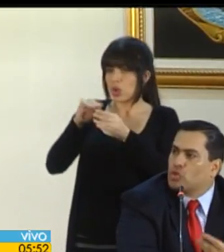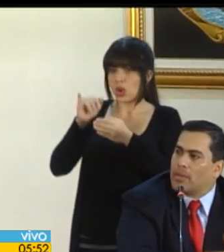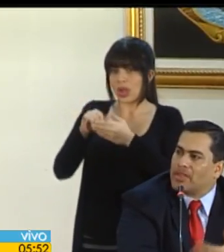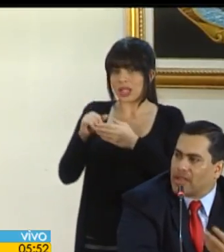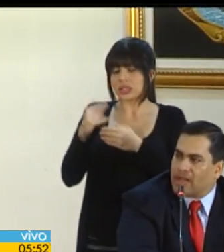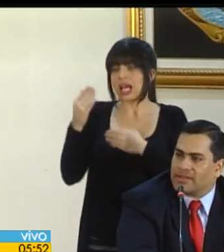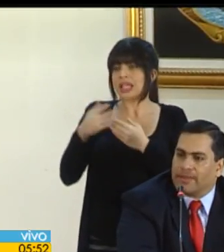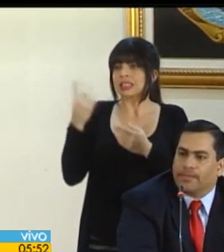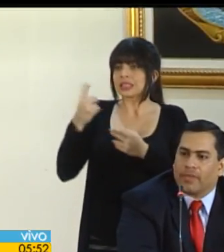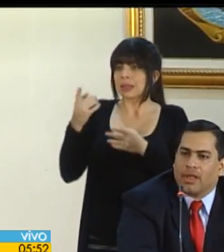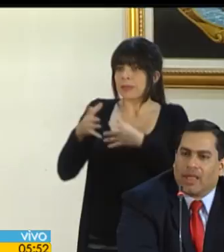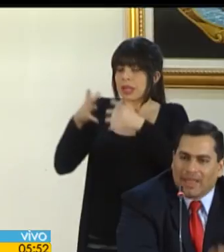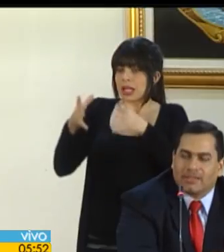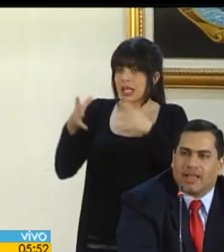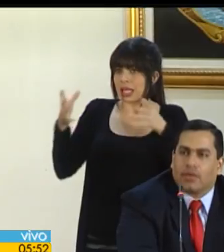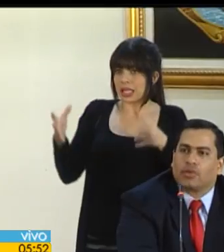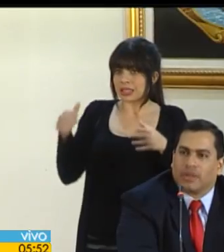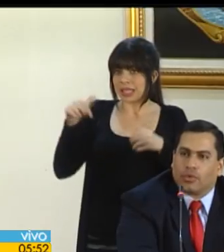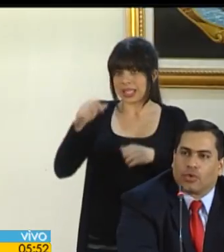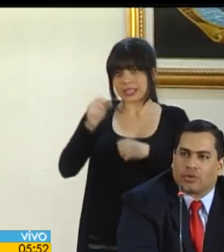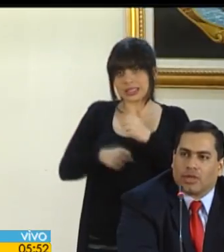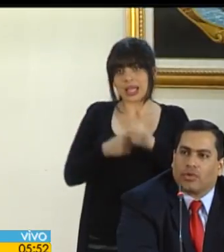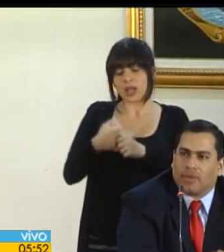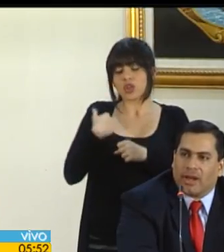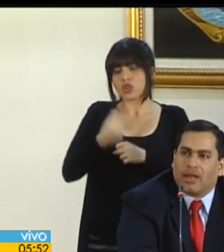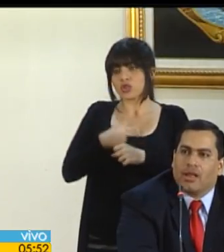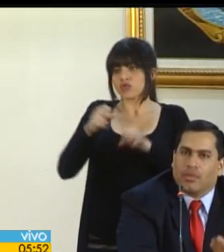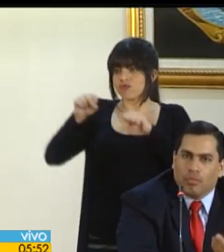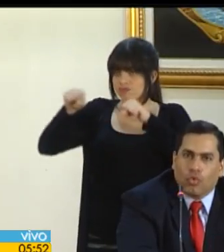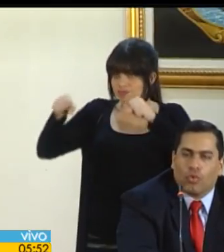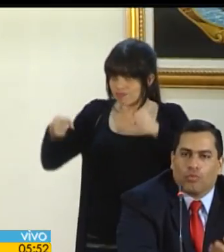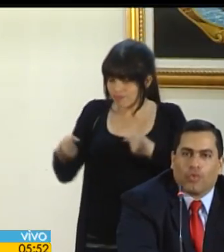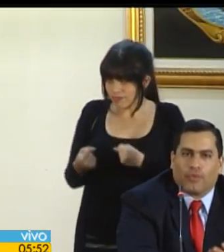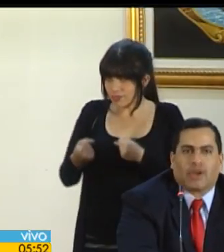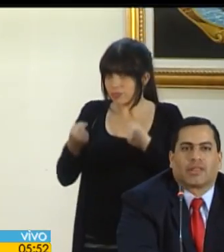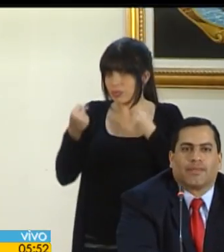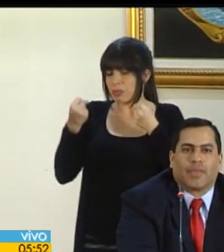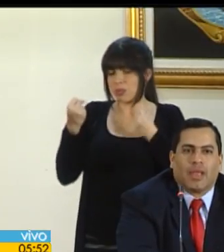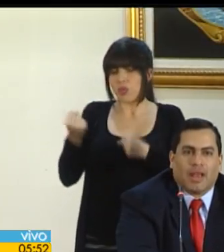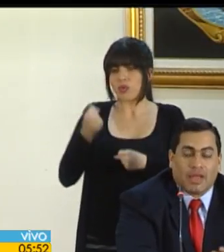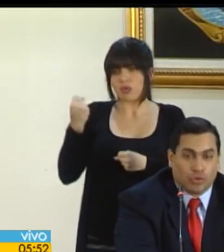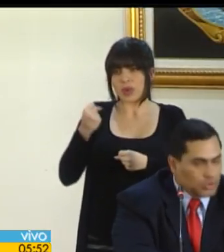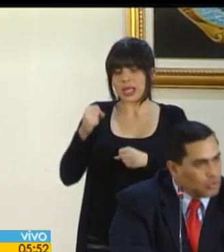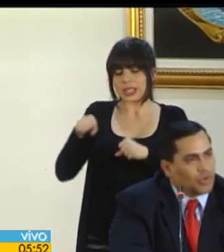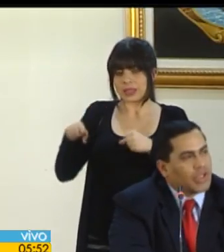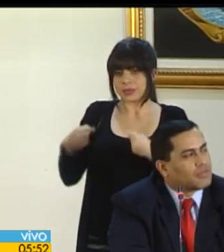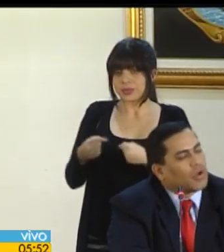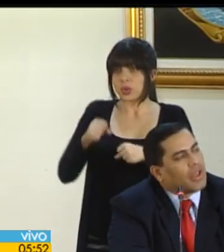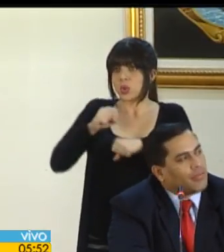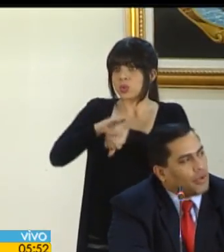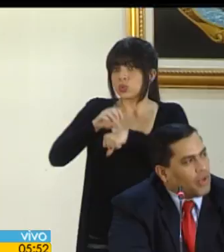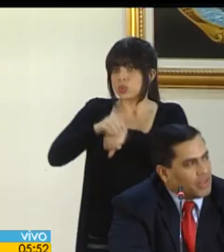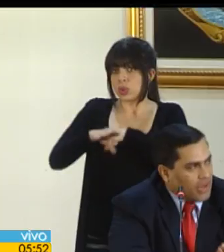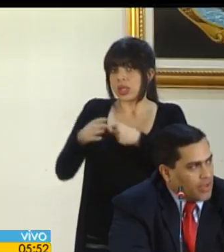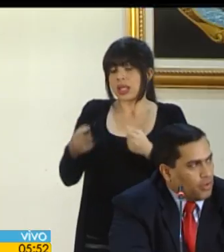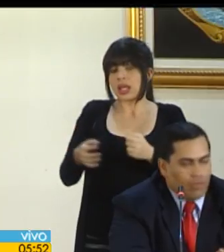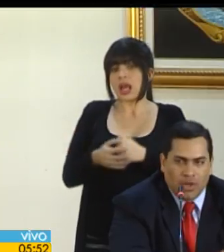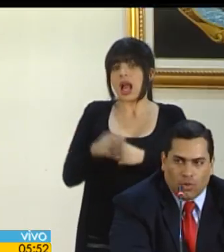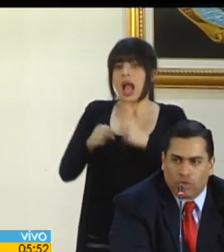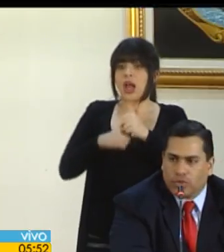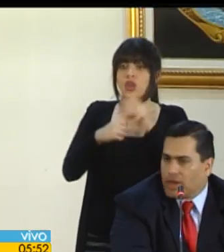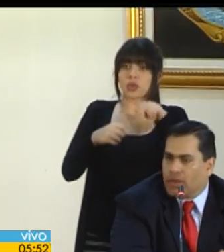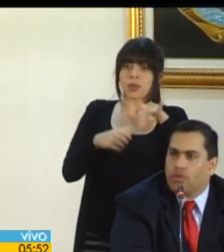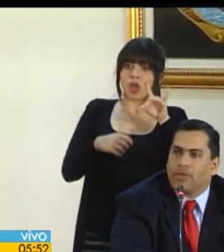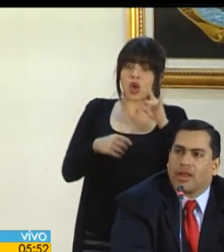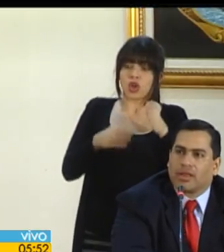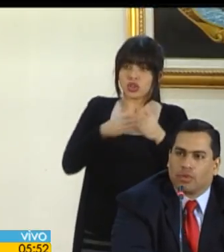que usualmente crece, este año lo estamos recortando de manera muy, muy fuerte. El caso de consultorías, por ejemplo, entre el año